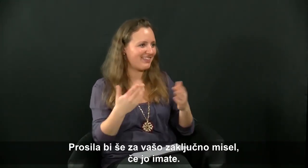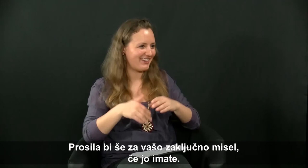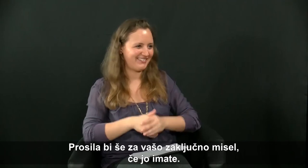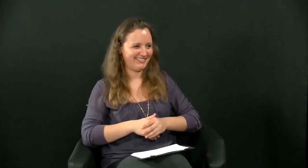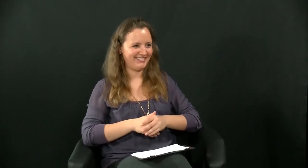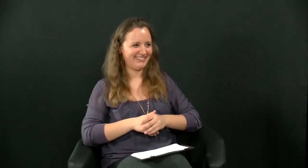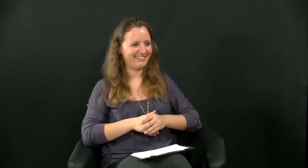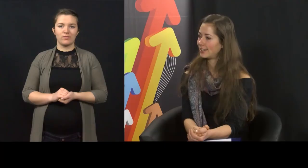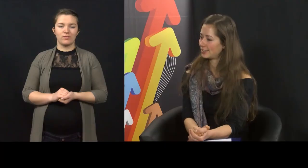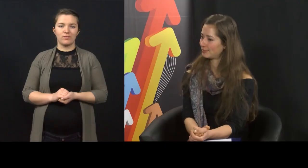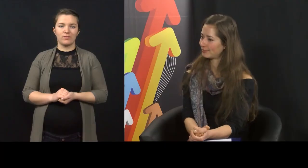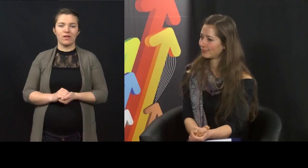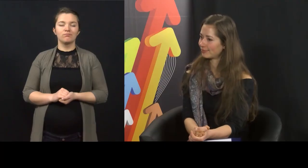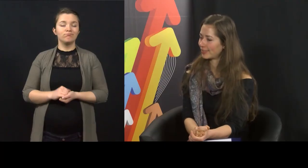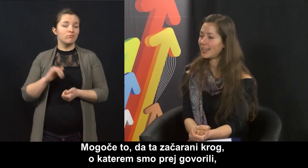kaj imate.